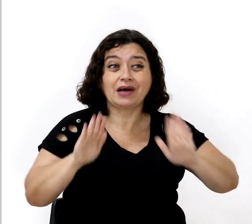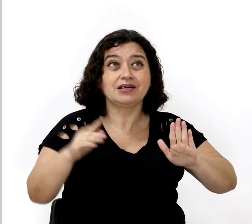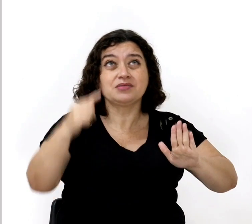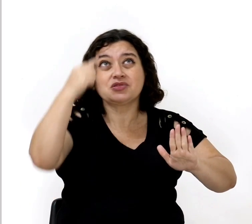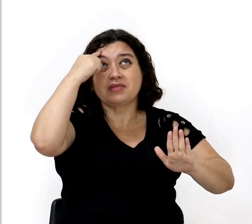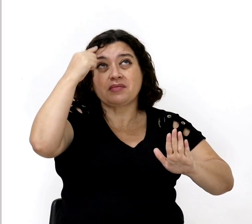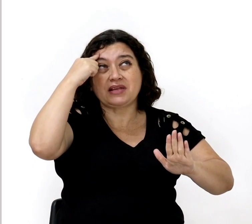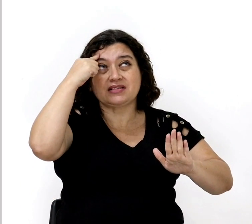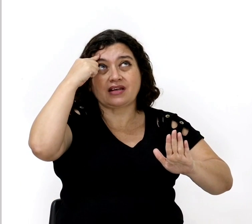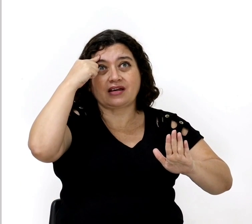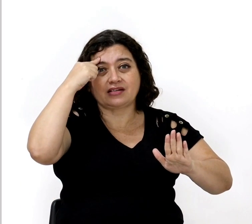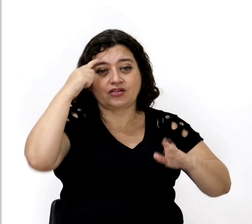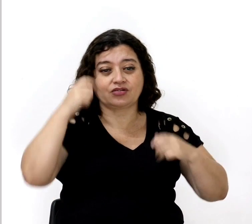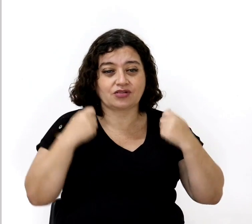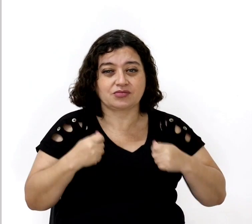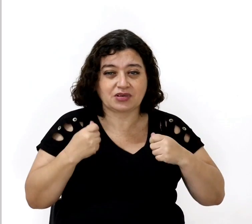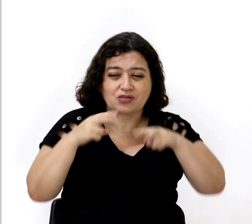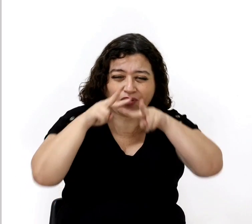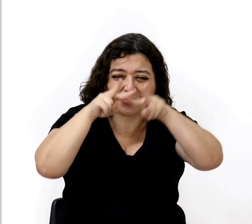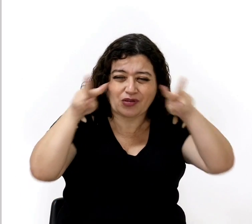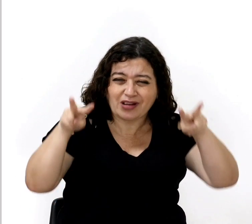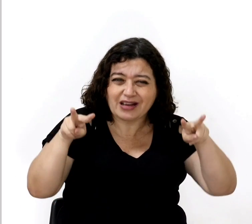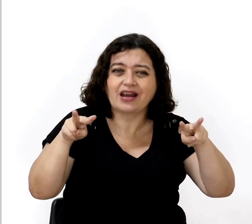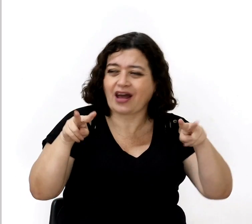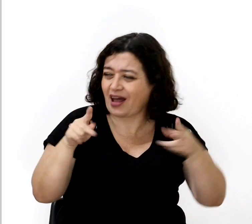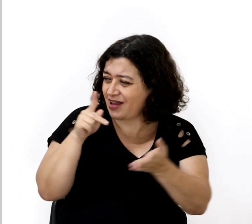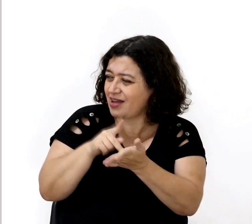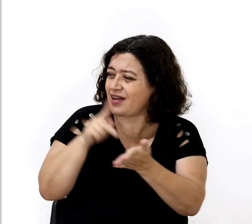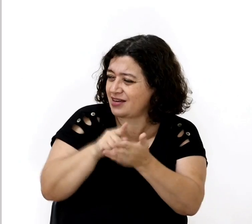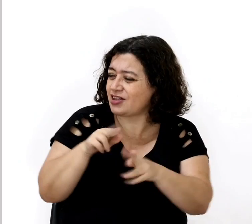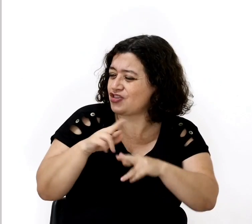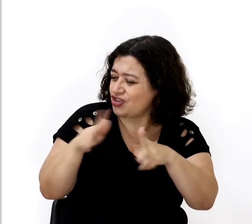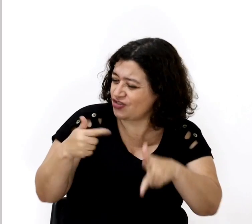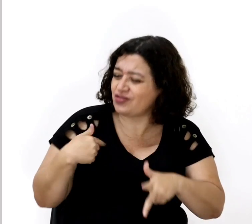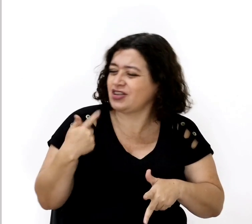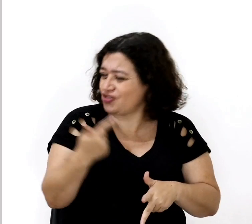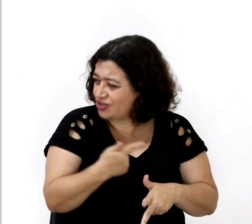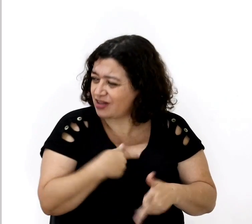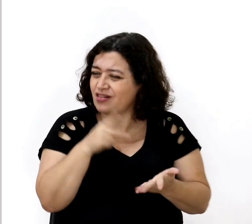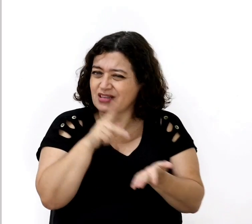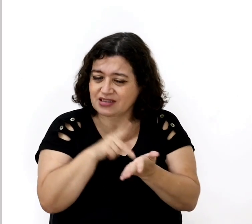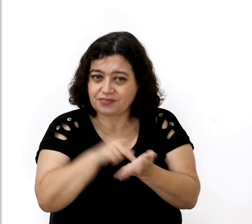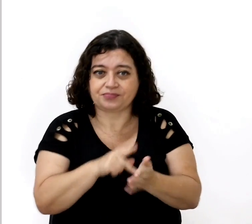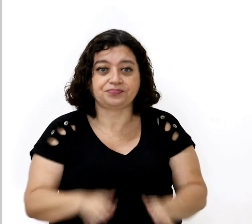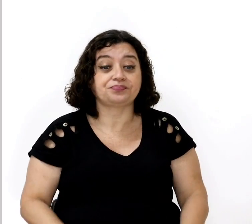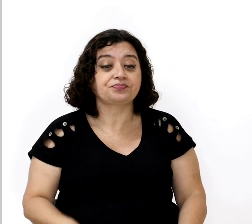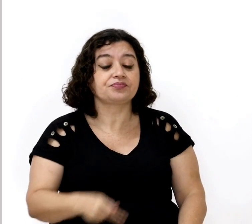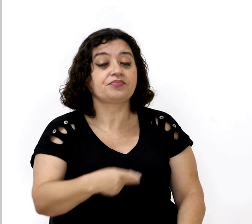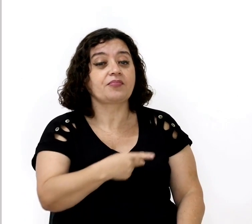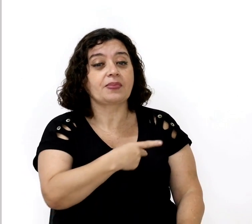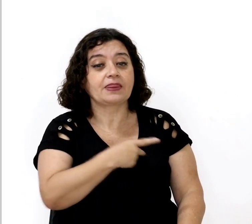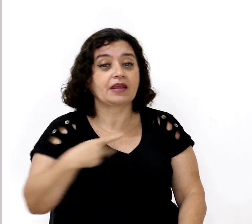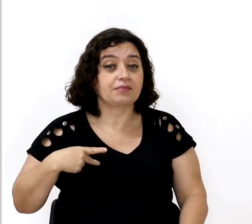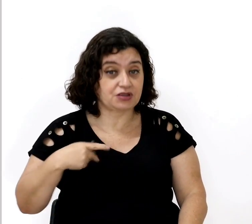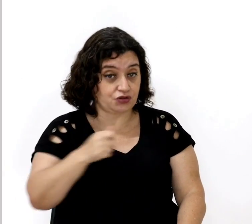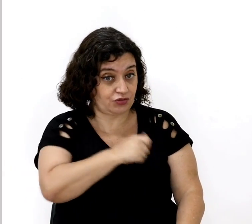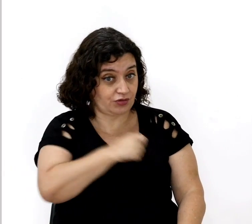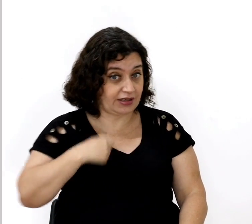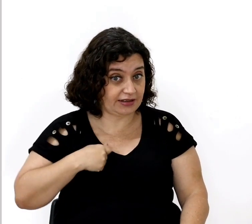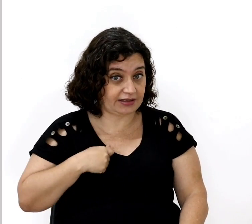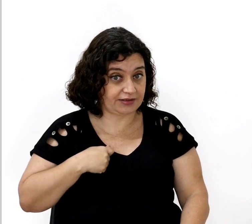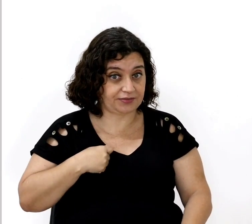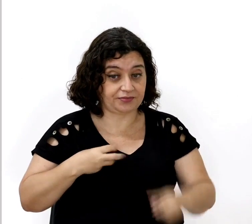legal, faz a gente até olhar, né? Olhar a realidade que às vezes é tão diferente da nossa, né? Bom, pastor Alan, nossa pergunta